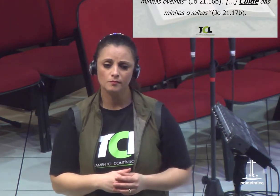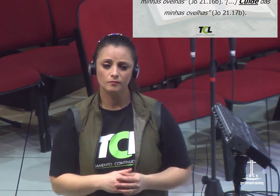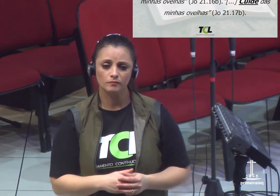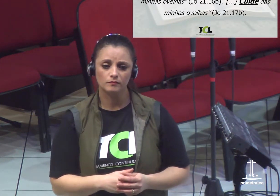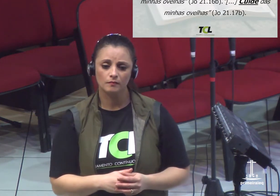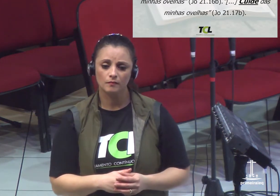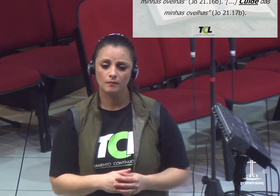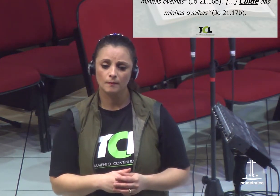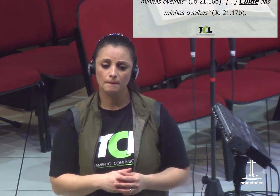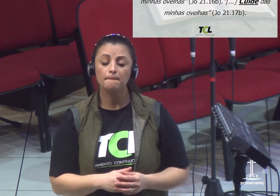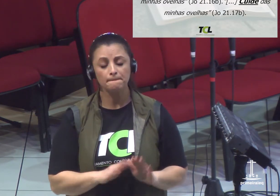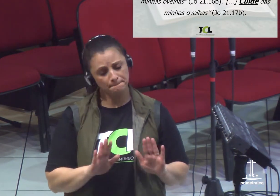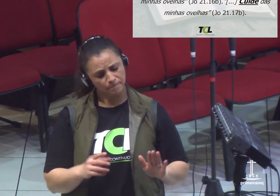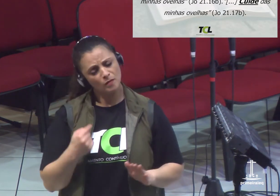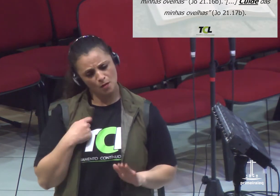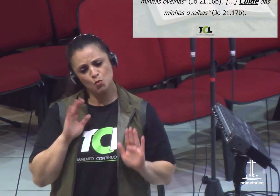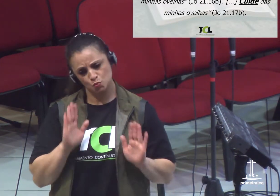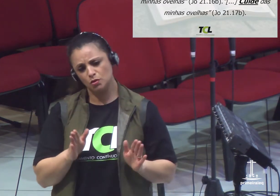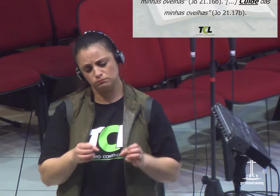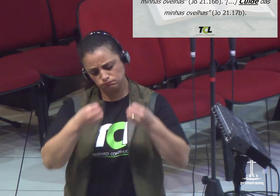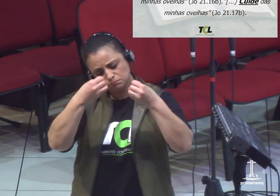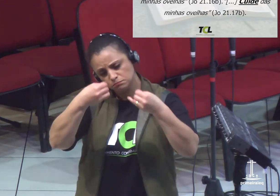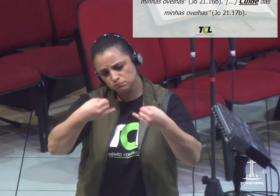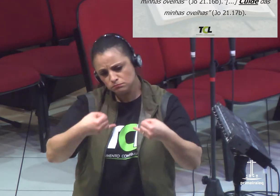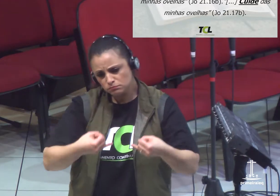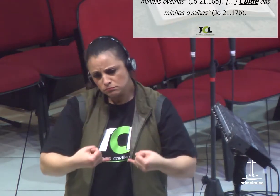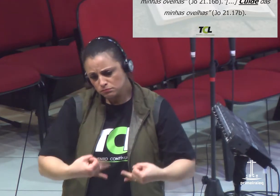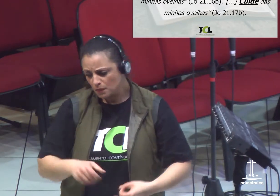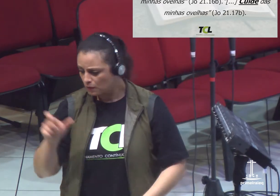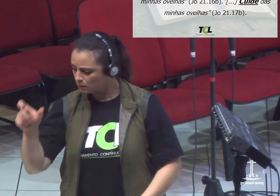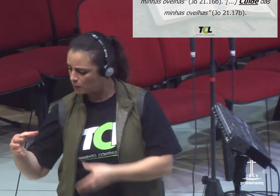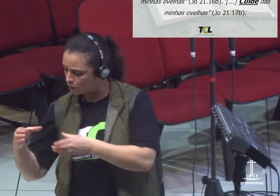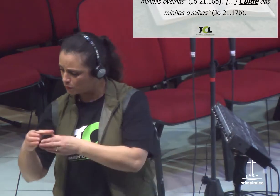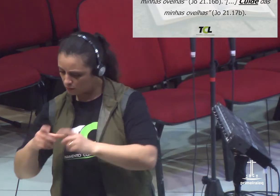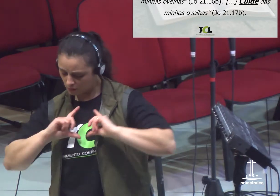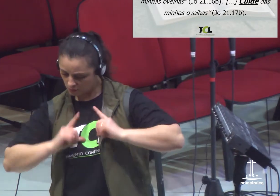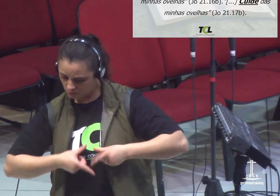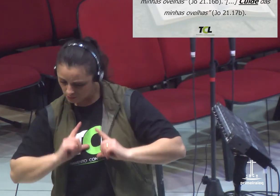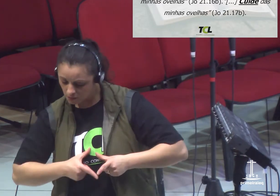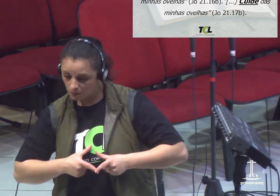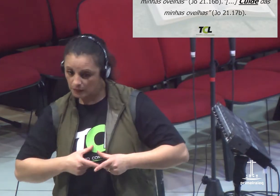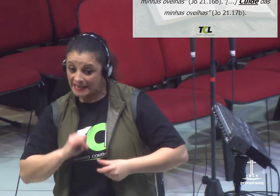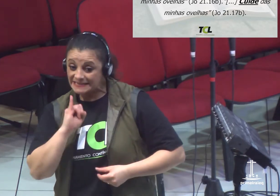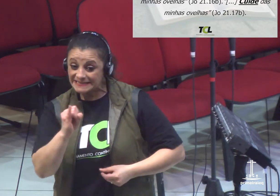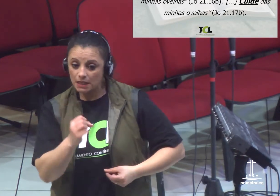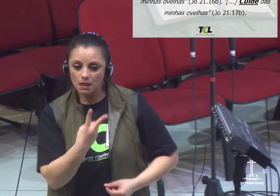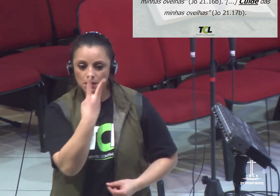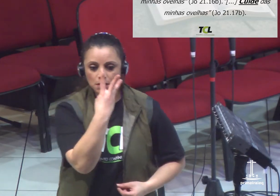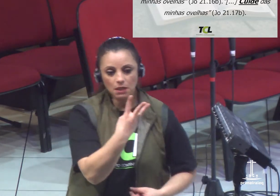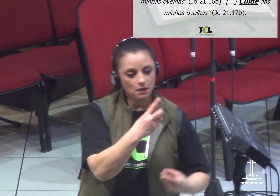E várias vezes eu já disse aqui que na cultura judaica, quando tinha 3 vezes, queria